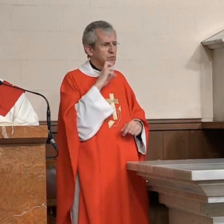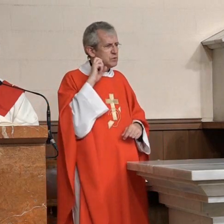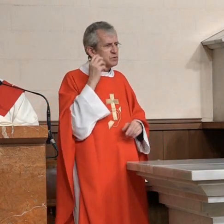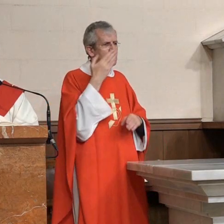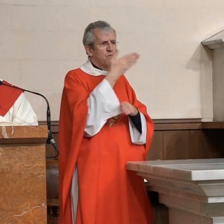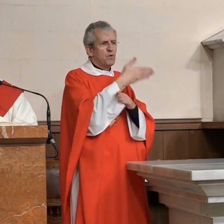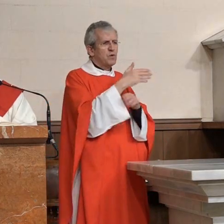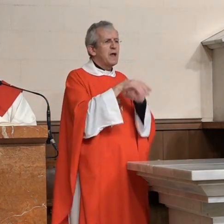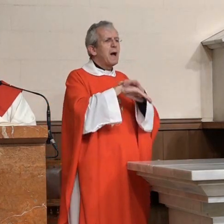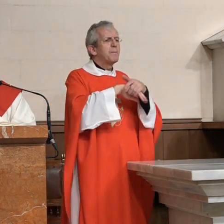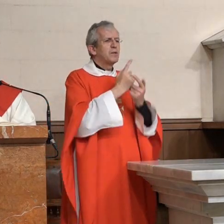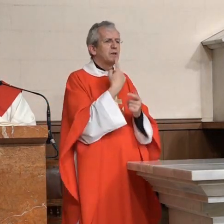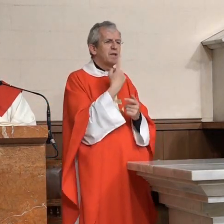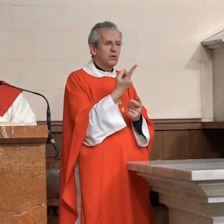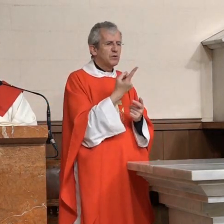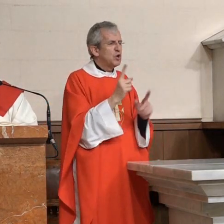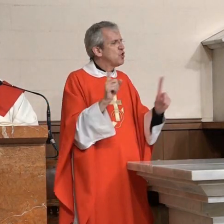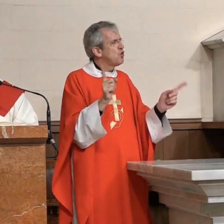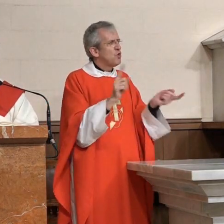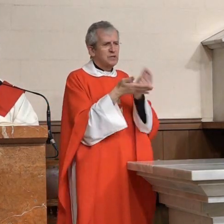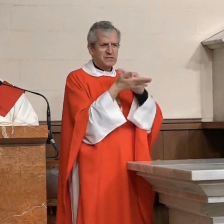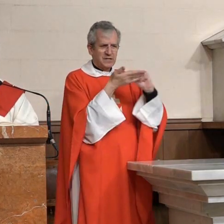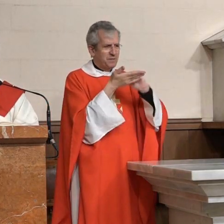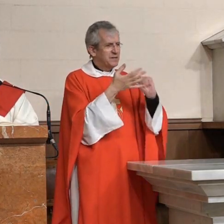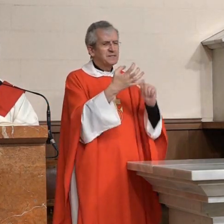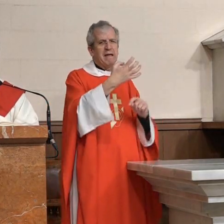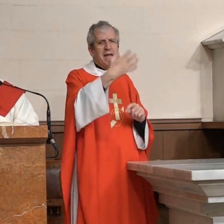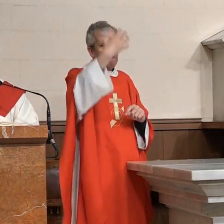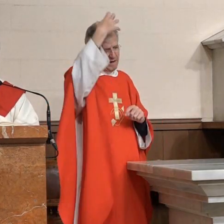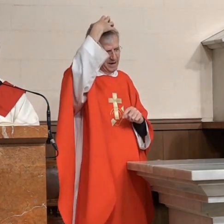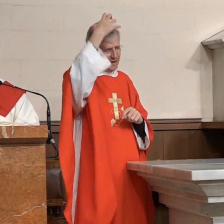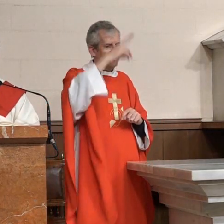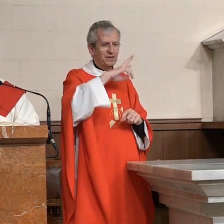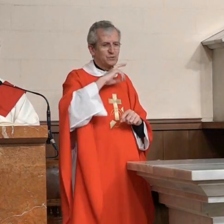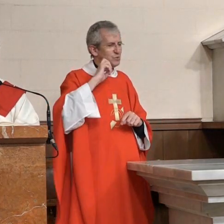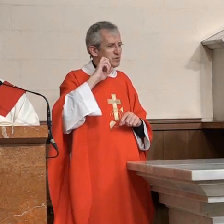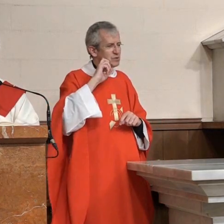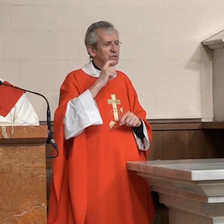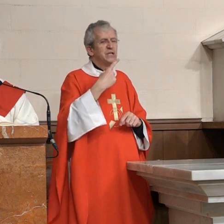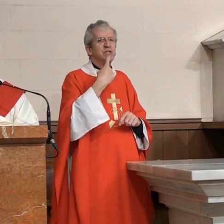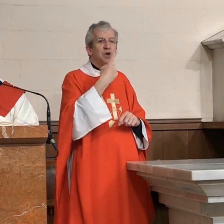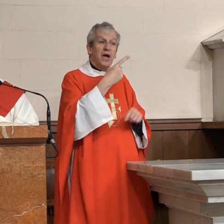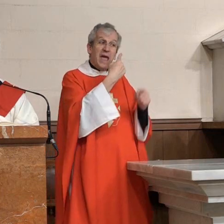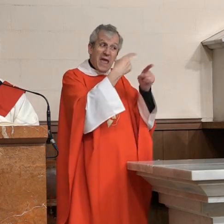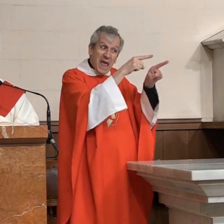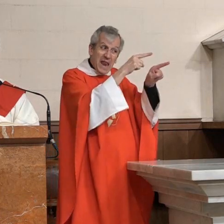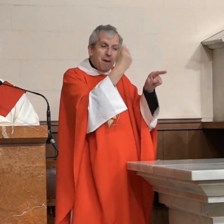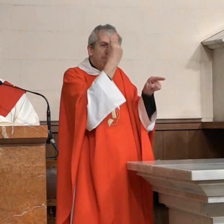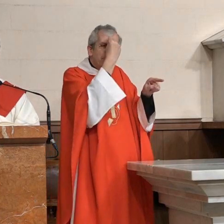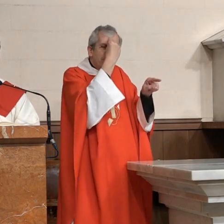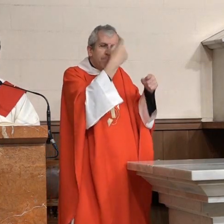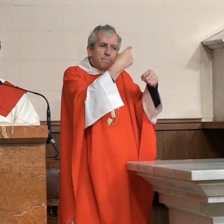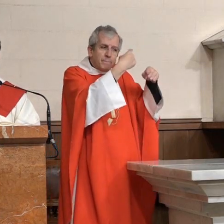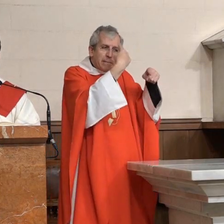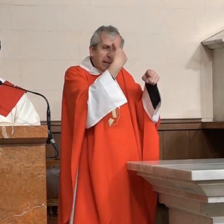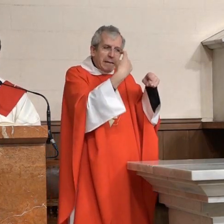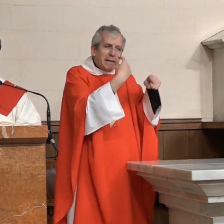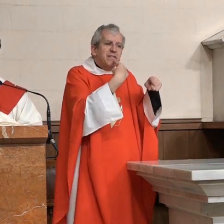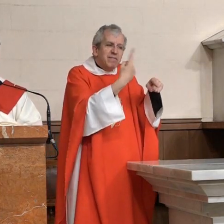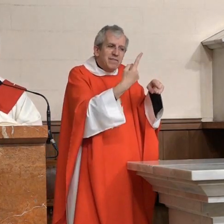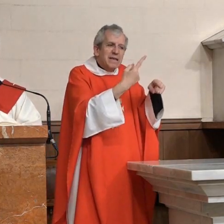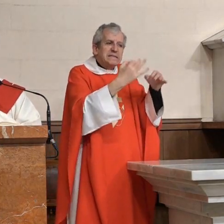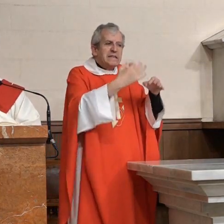dijeron a Pilato: No escribas el rey de los judíos, sino este ha dicho: soy el rey de los